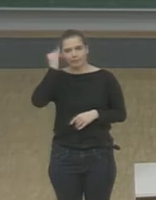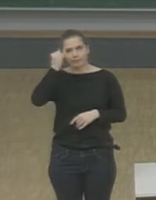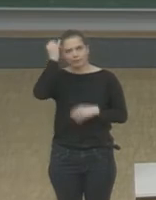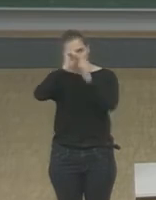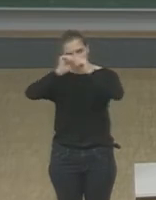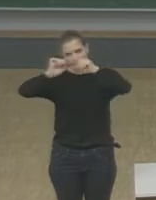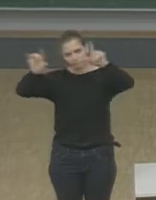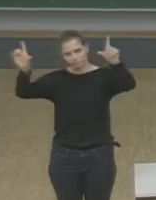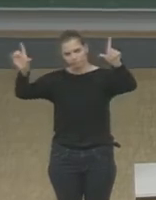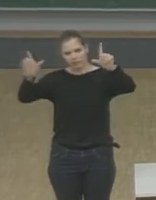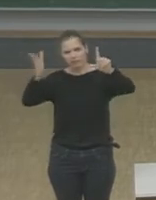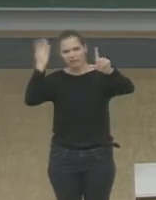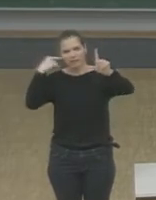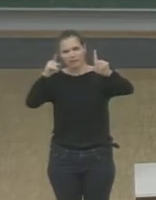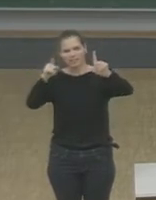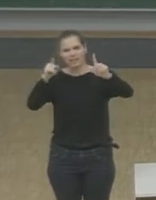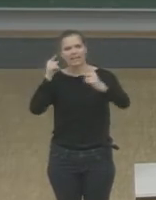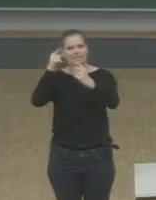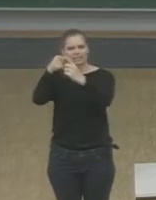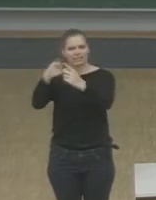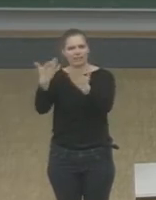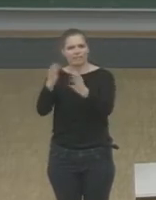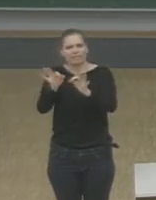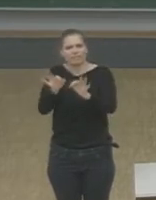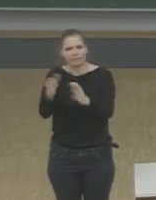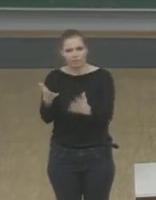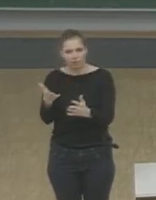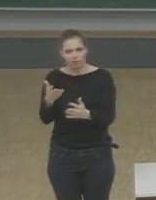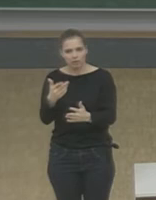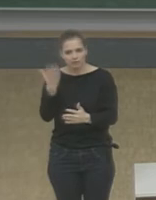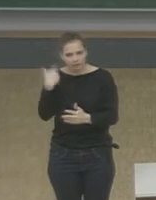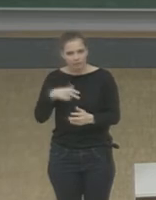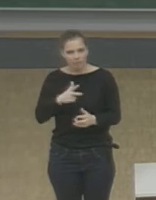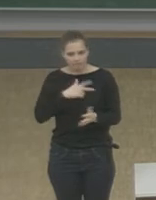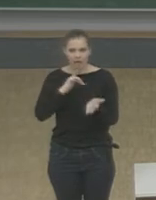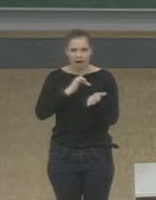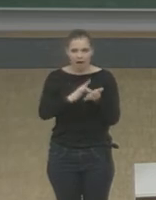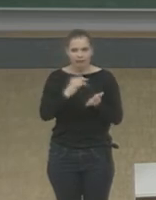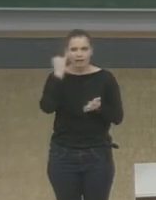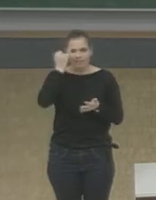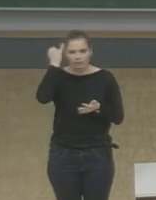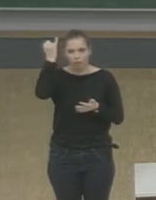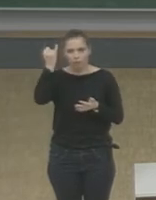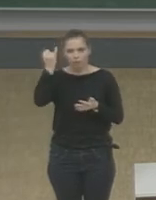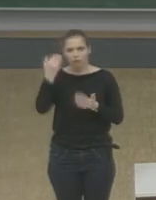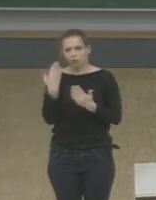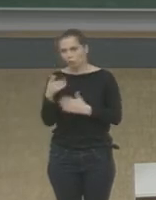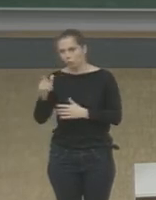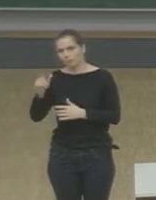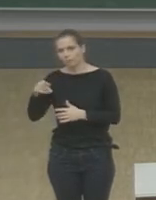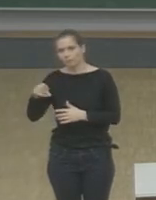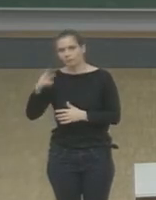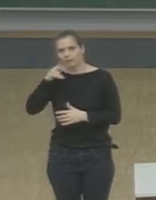gut 200 Jahren haben? War sie schon damals pure Ideologie, wie etwa Peter Damerow argumentiert